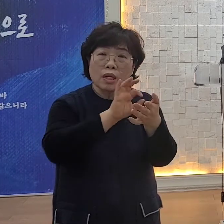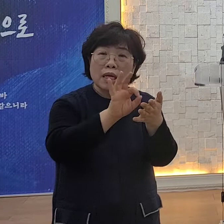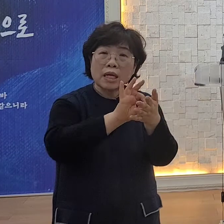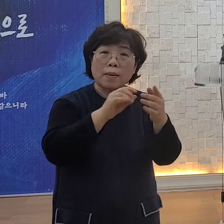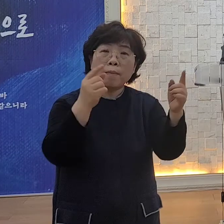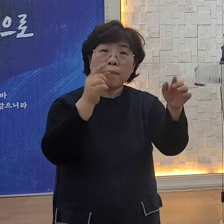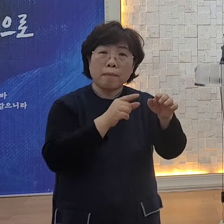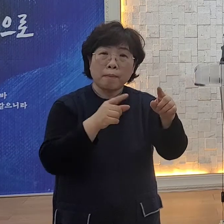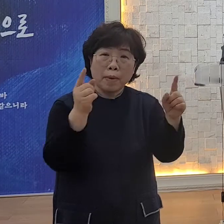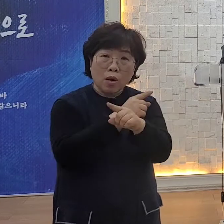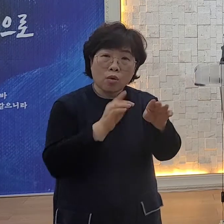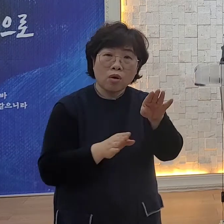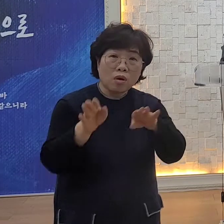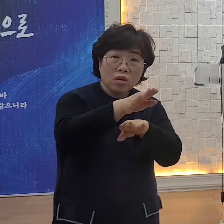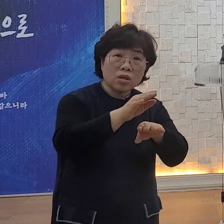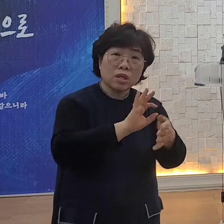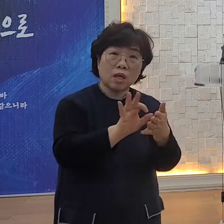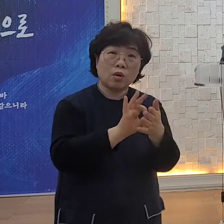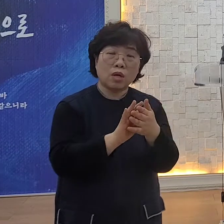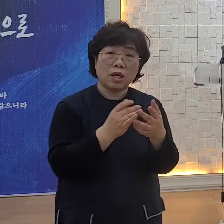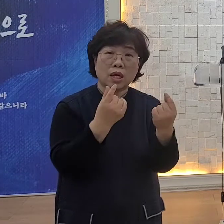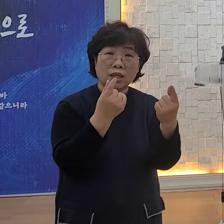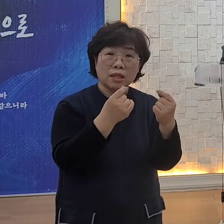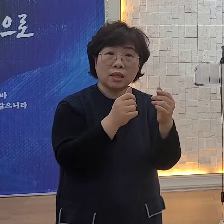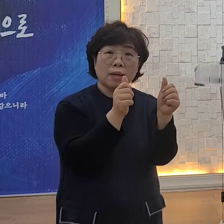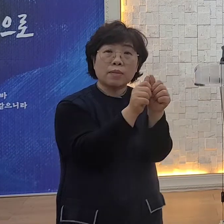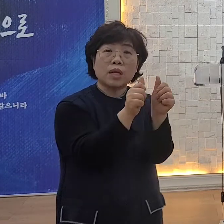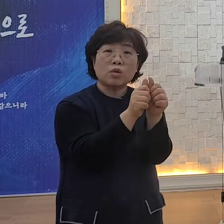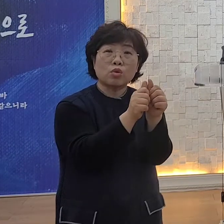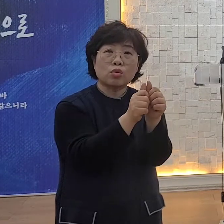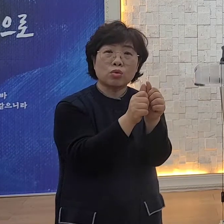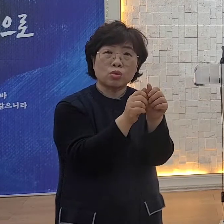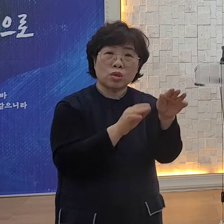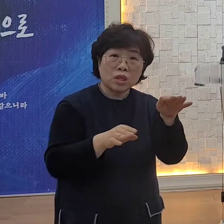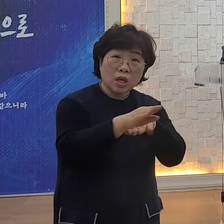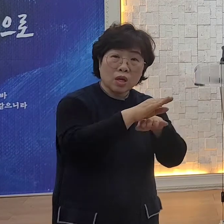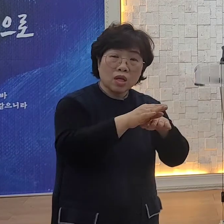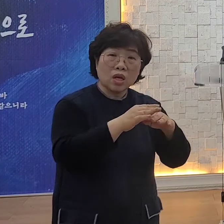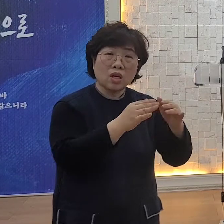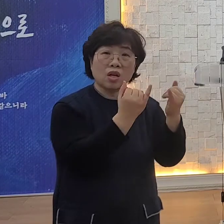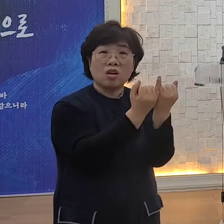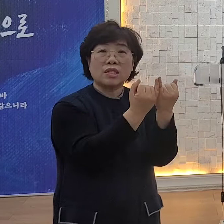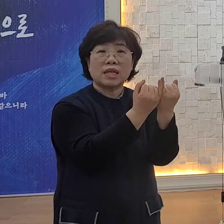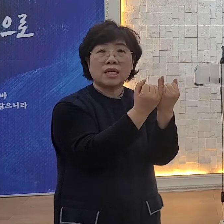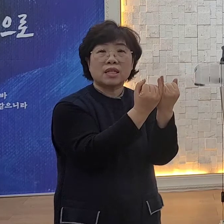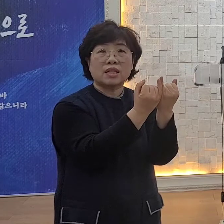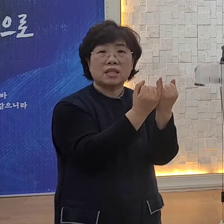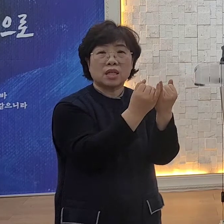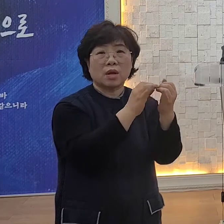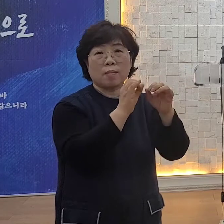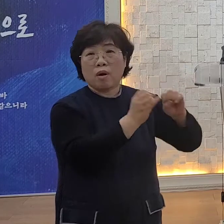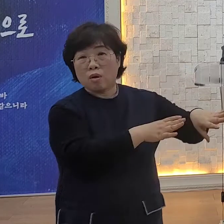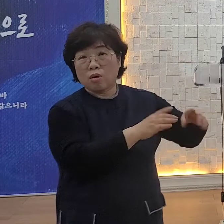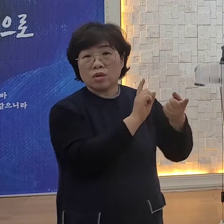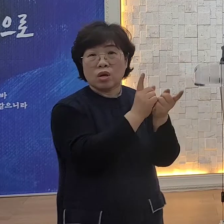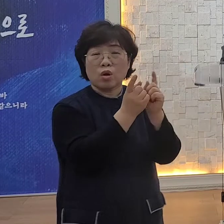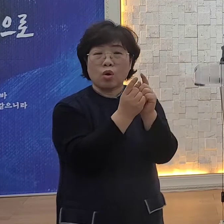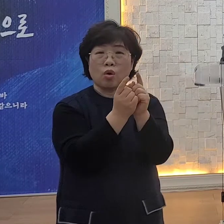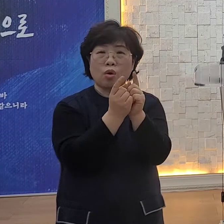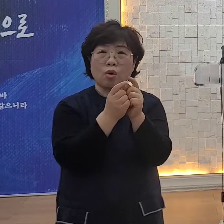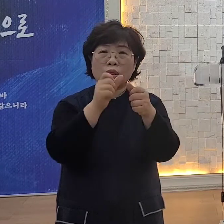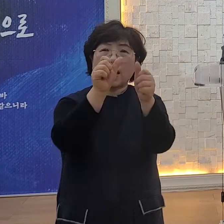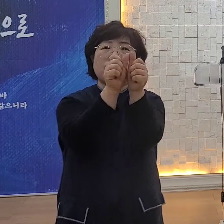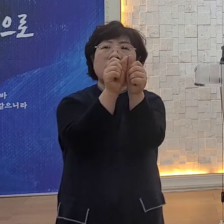것을 바꾸어 영리로 쓰며 그와 같이 남자들도 순리대로 여자 쓰기를 버리고 서로